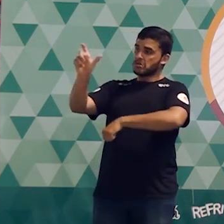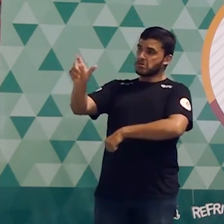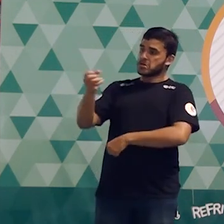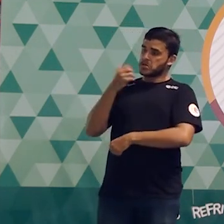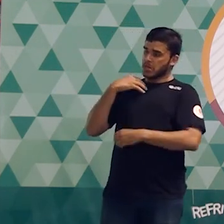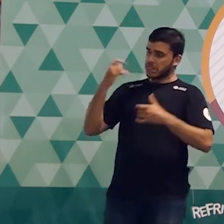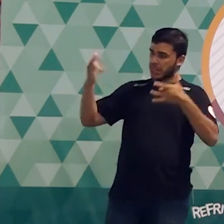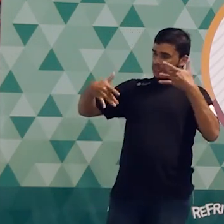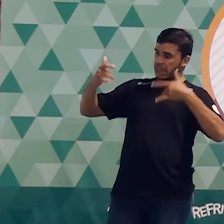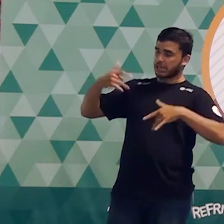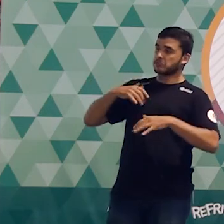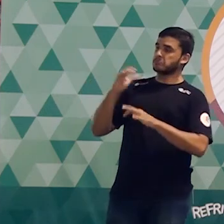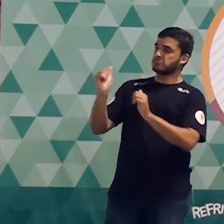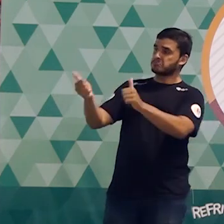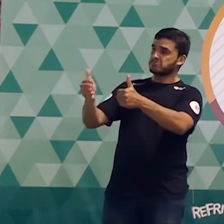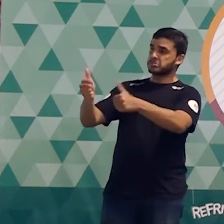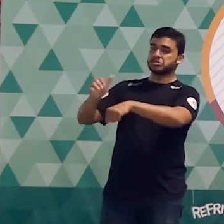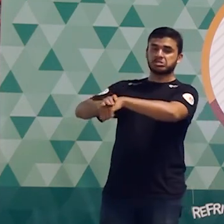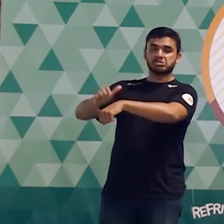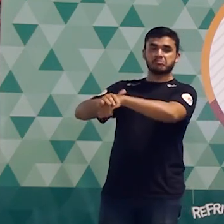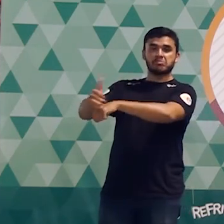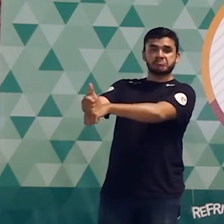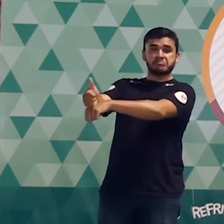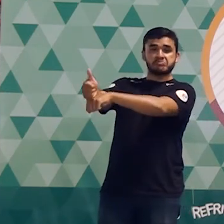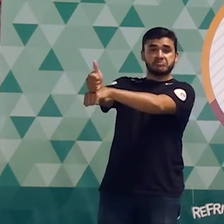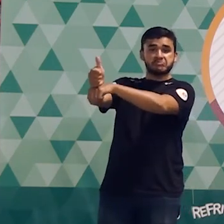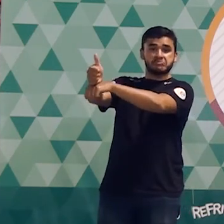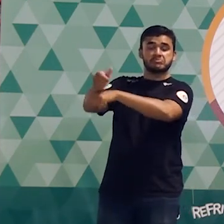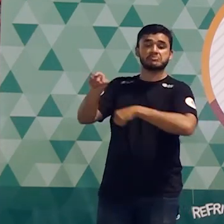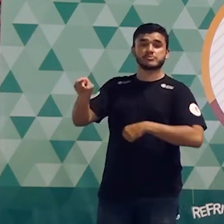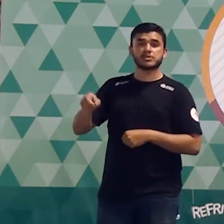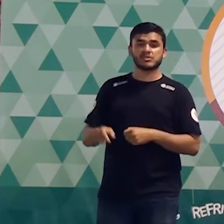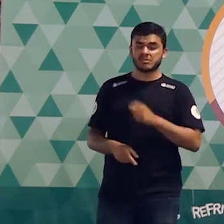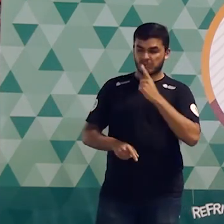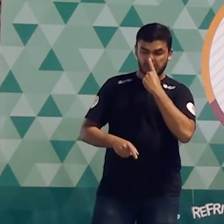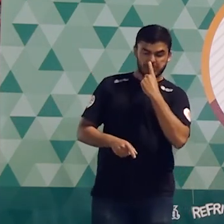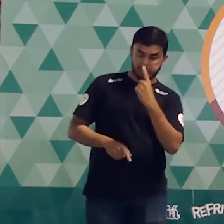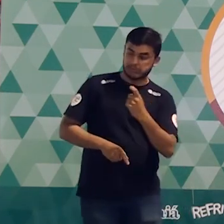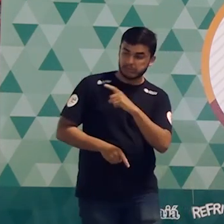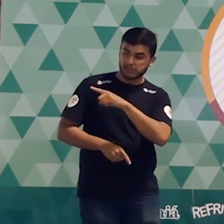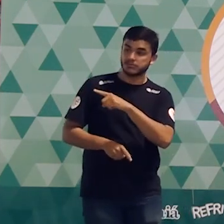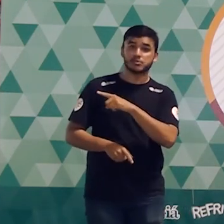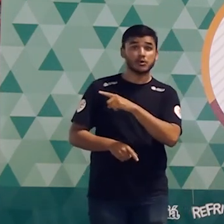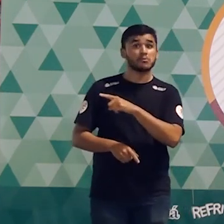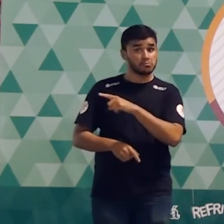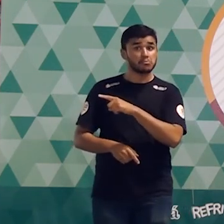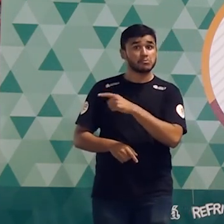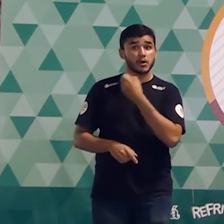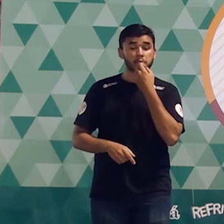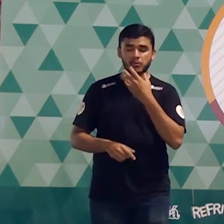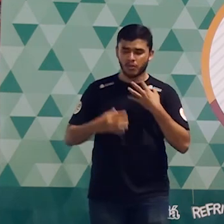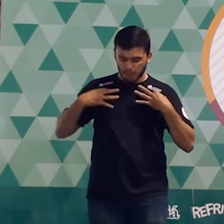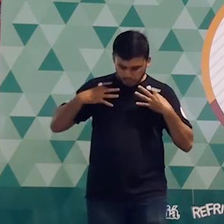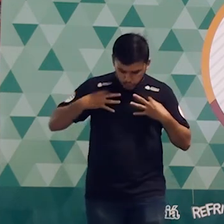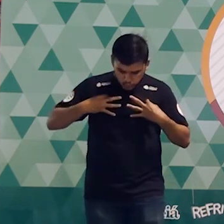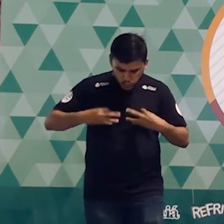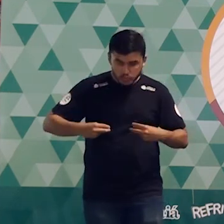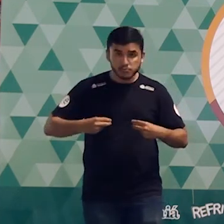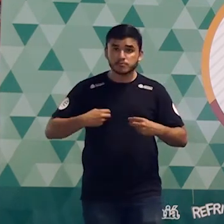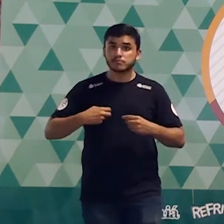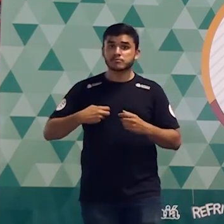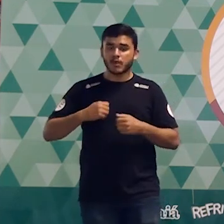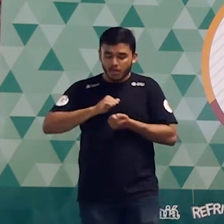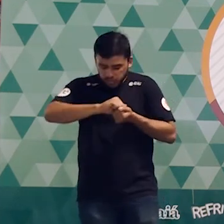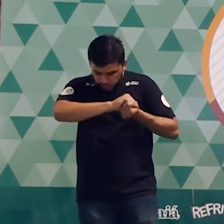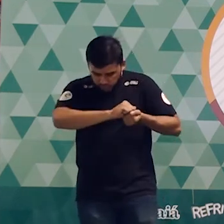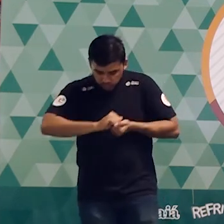médico, você sentia ele chegando de perto, porque o médico era podre. Ou seja, aquele jaleco todo sujo de sangue começava a se decompor, mas o cara nunca